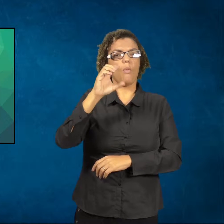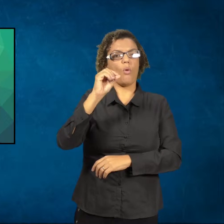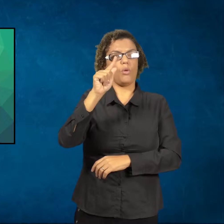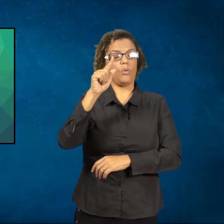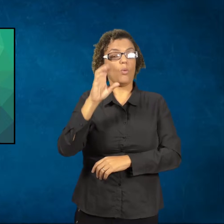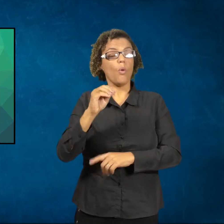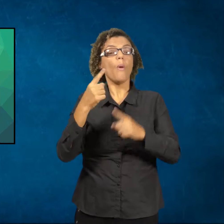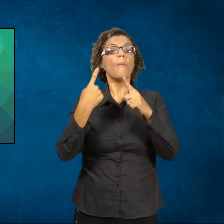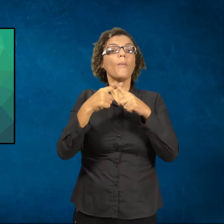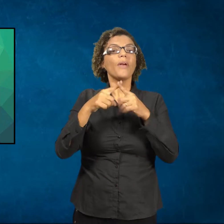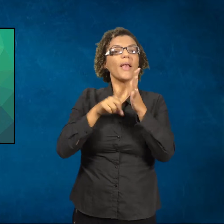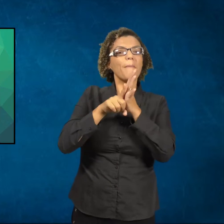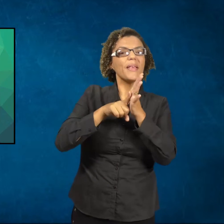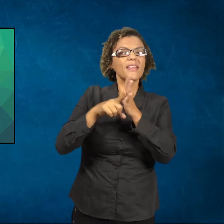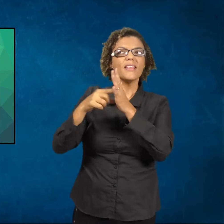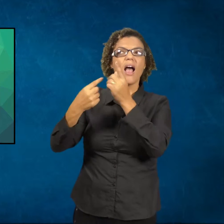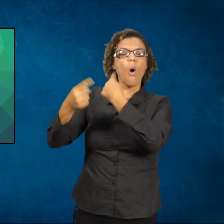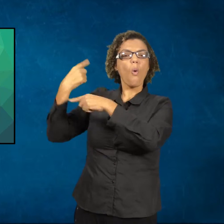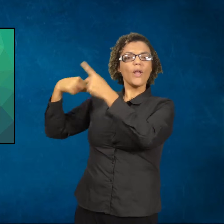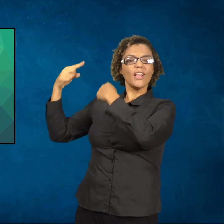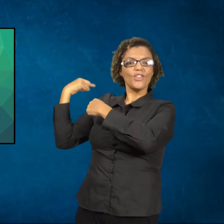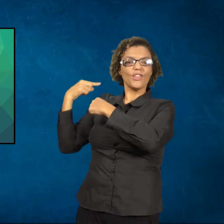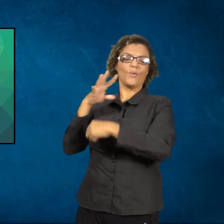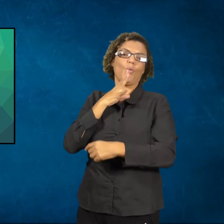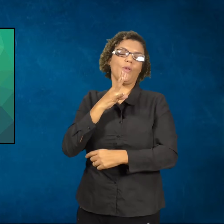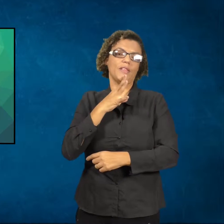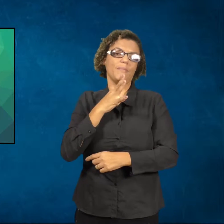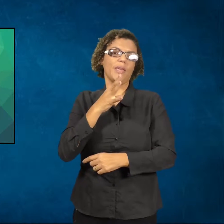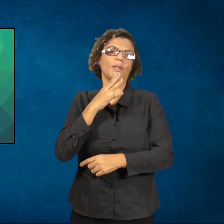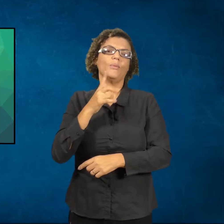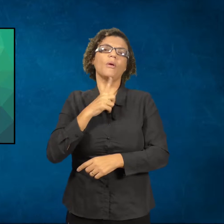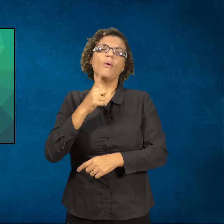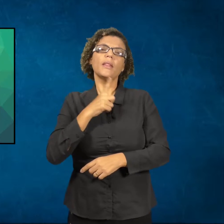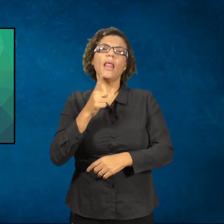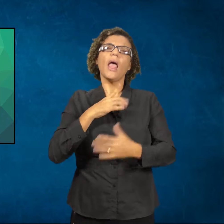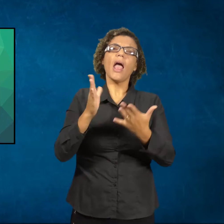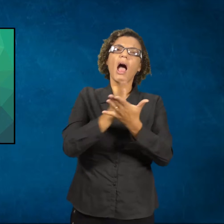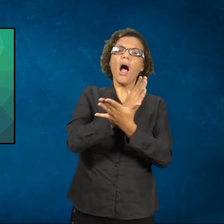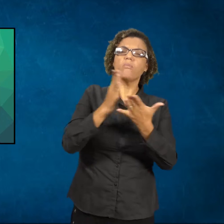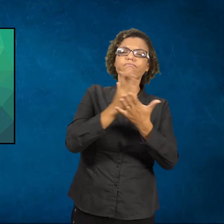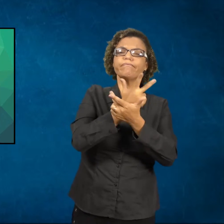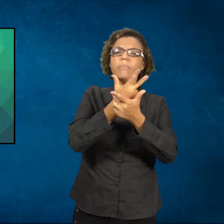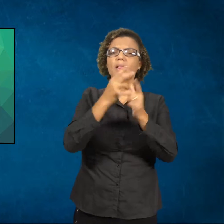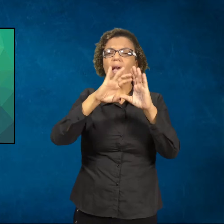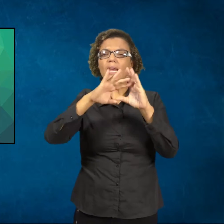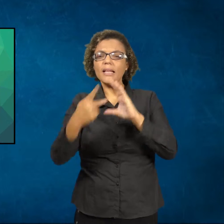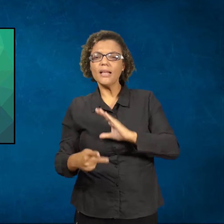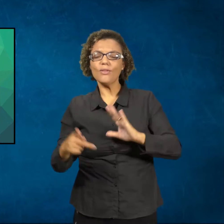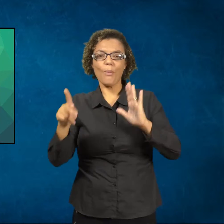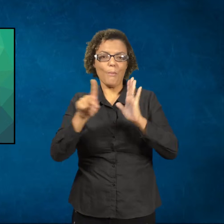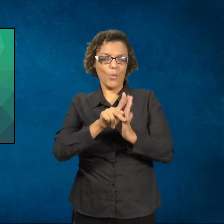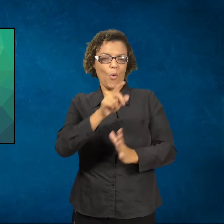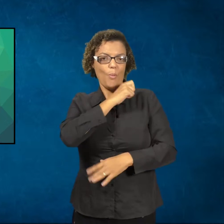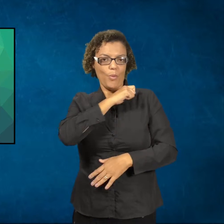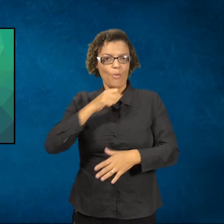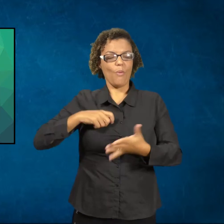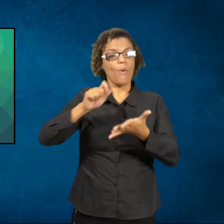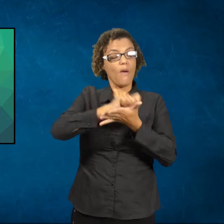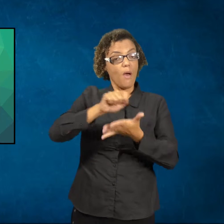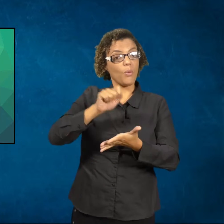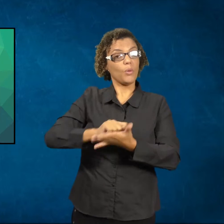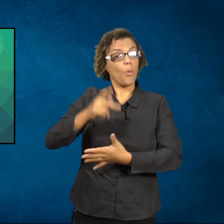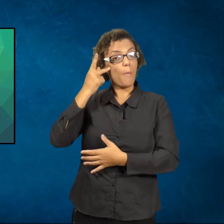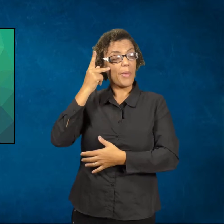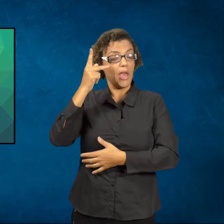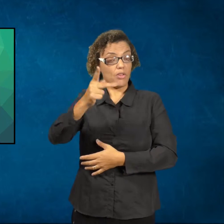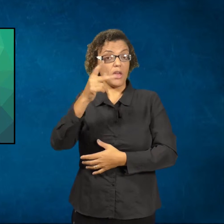verdade? Existem alguns pontos da obra do Piaget que são pontos muito importantes e a gente